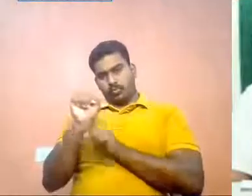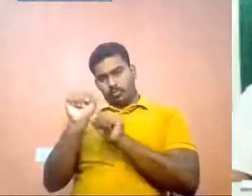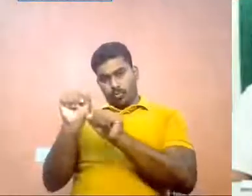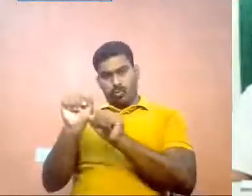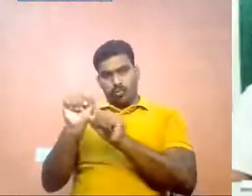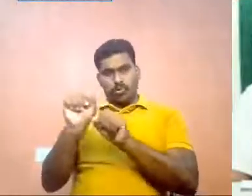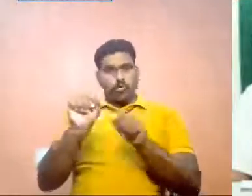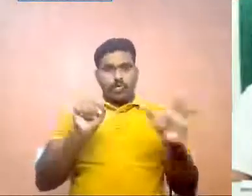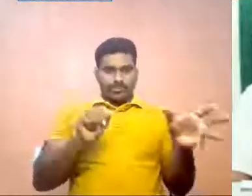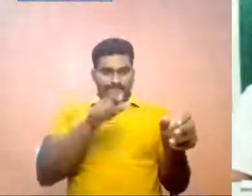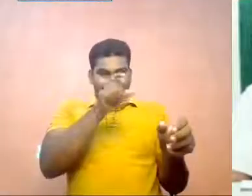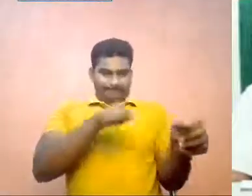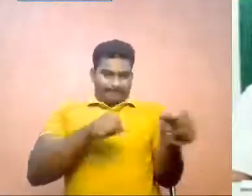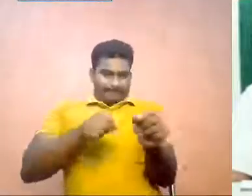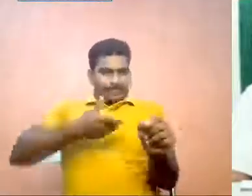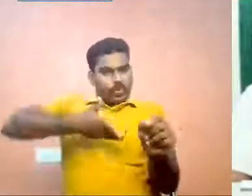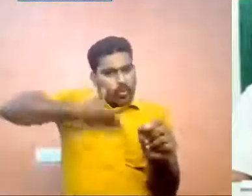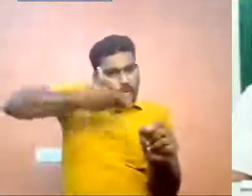ശക്തിപ്പെടുത്തണമെന്നാണ് കണ്ടിട്ടുള്ളത്.